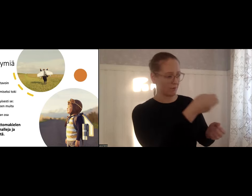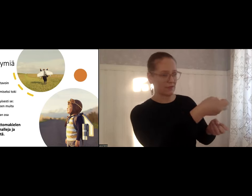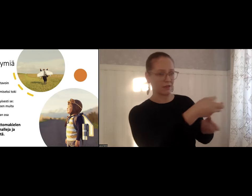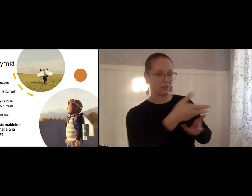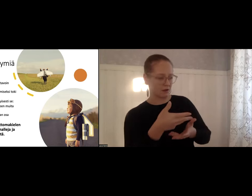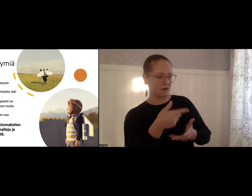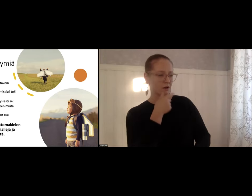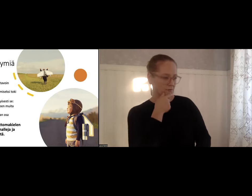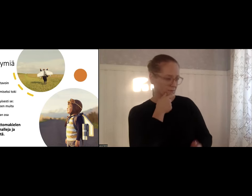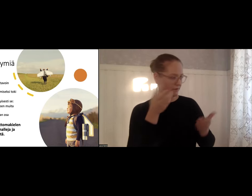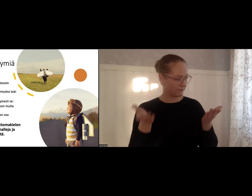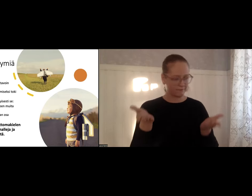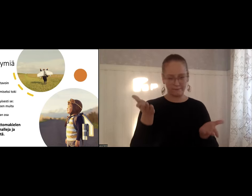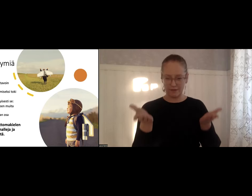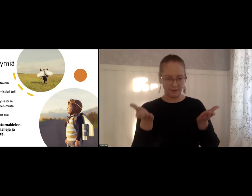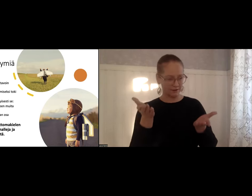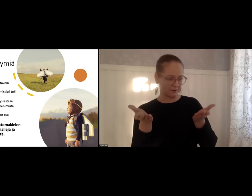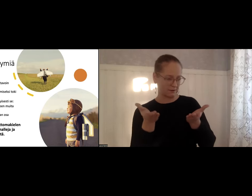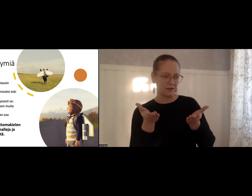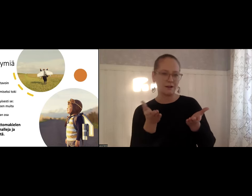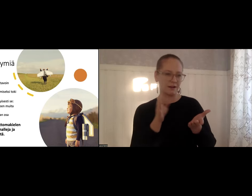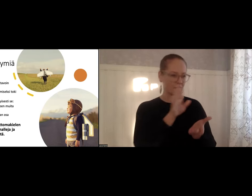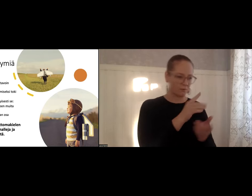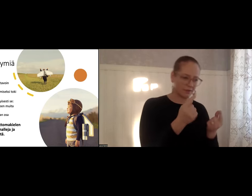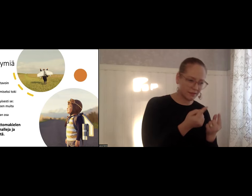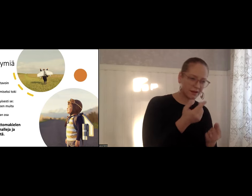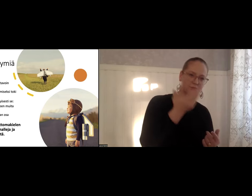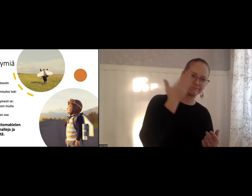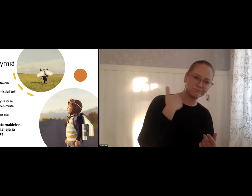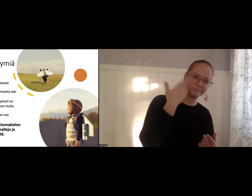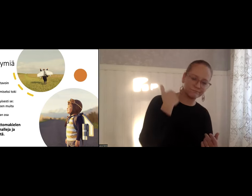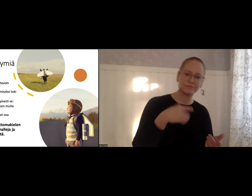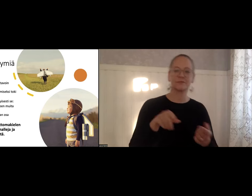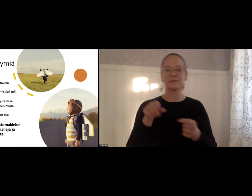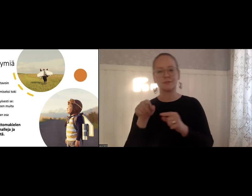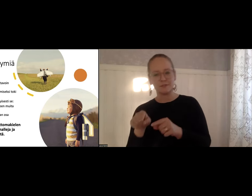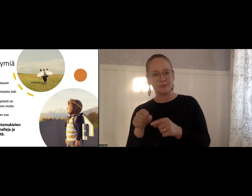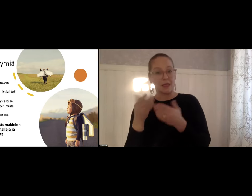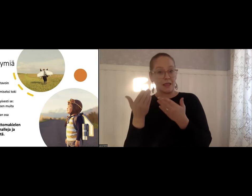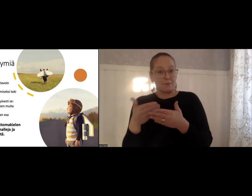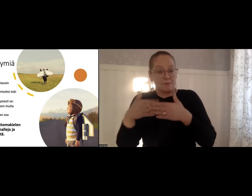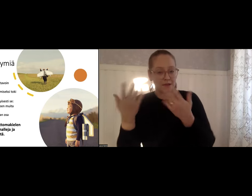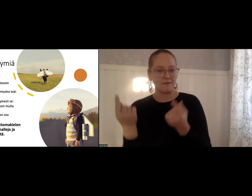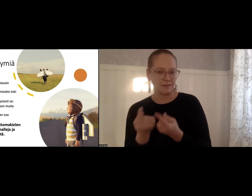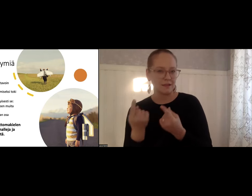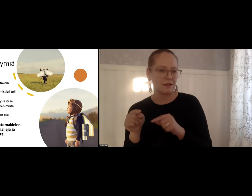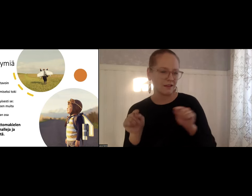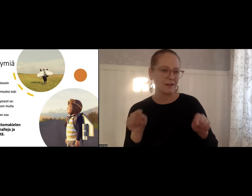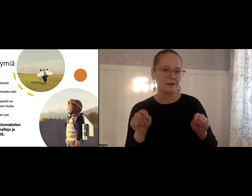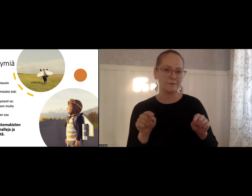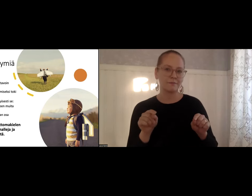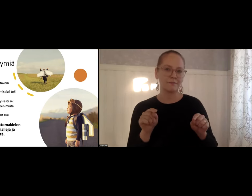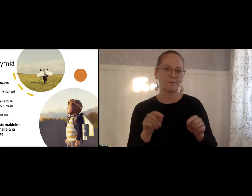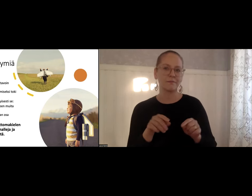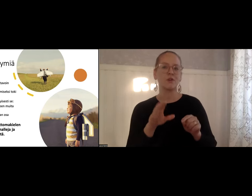ja sitten totuus- ja sovintoprosessin mukanaan tuomaa tietoa, kun me mietitään, että millainen